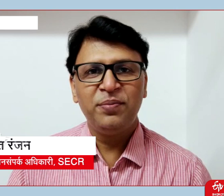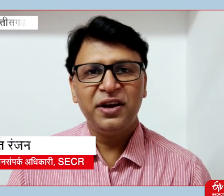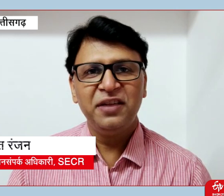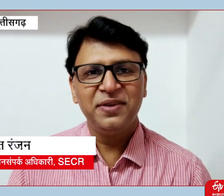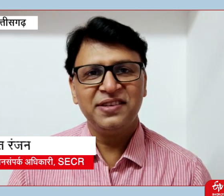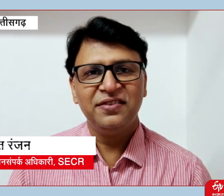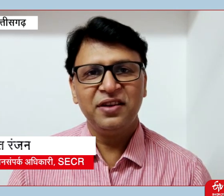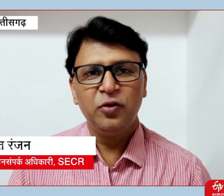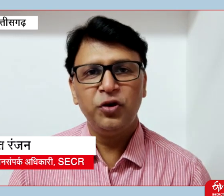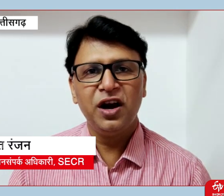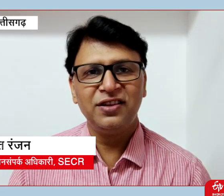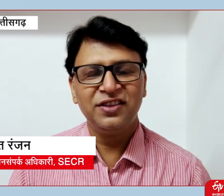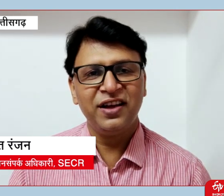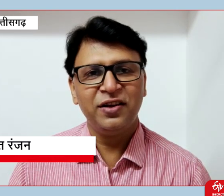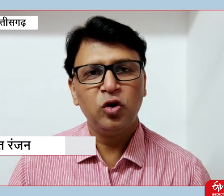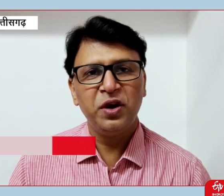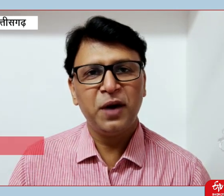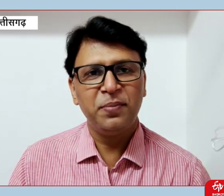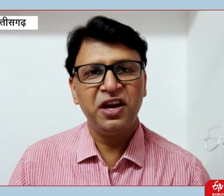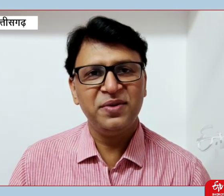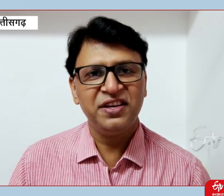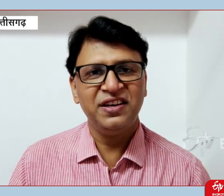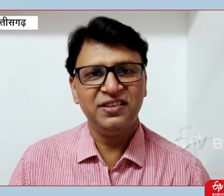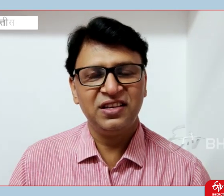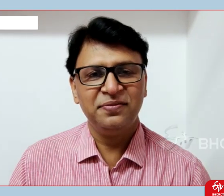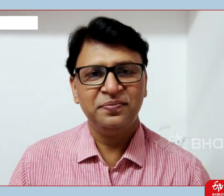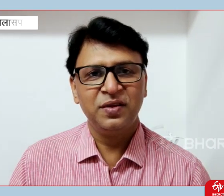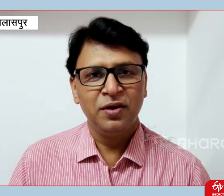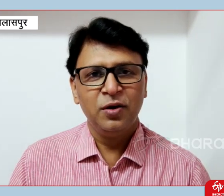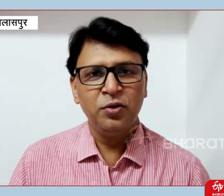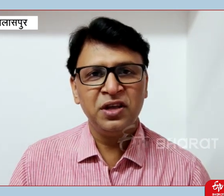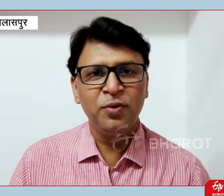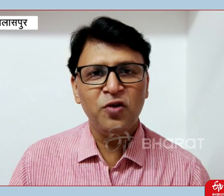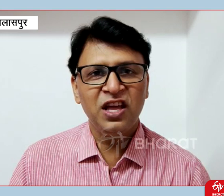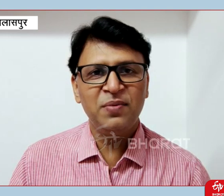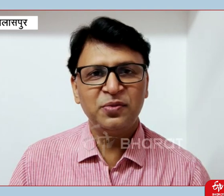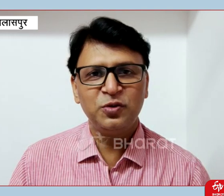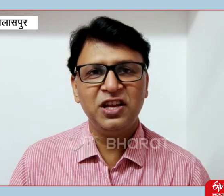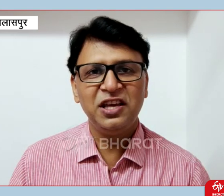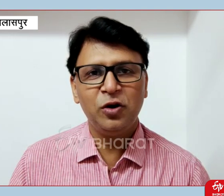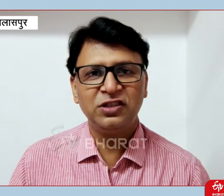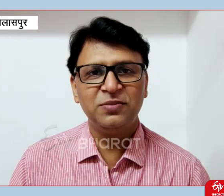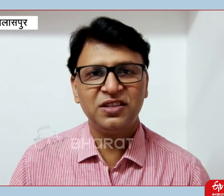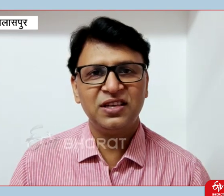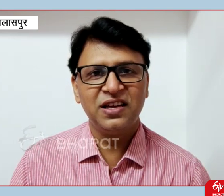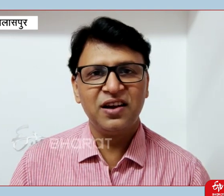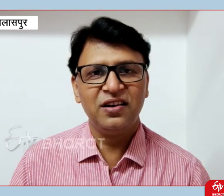एवं बघीर पेसेंट वी आनंदराय कोवीड बार में एडमिट किये गये थे उनकी बोलने एवं सुनने की और समर्थता के कारण